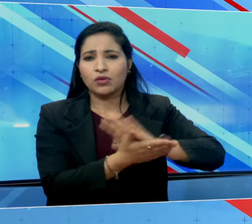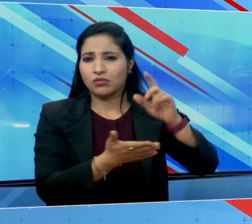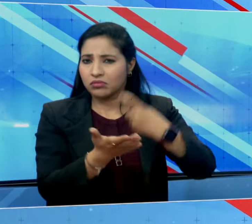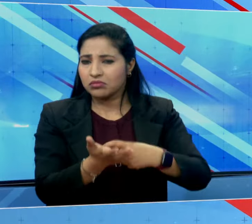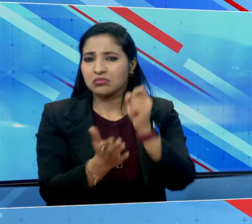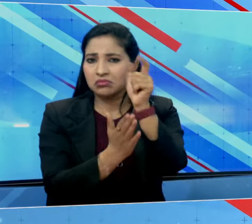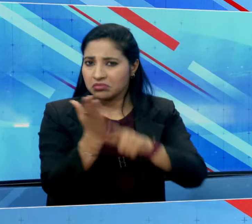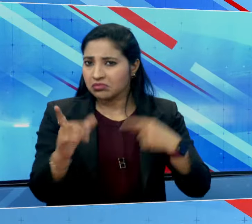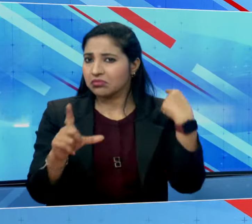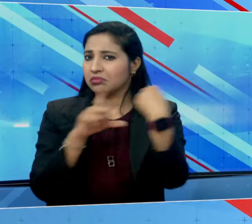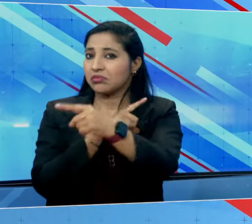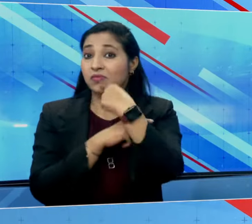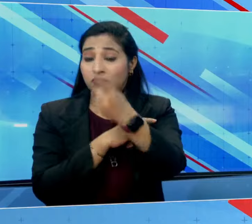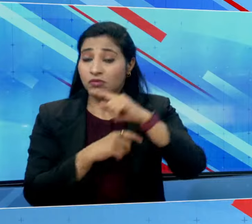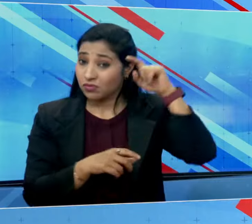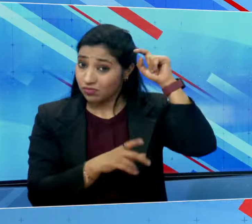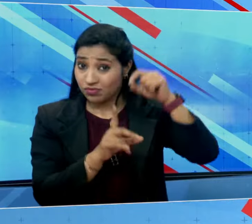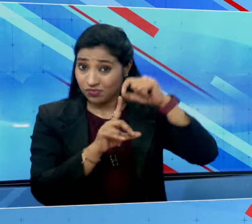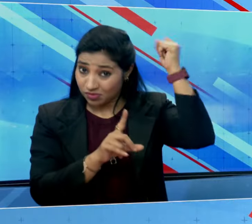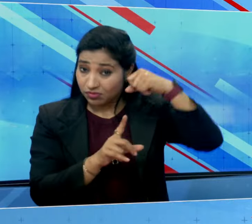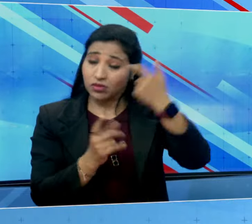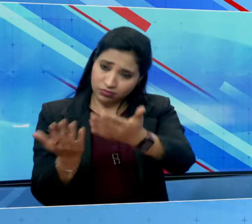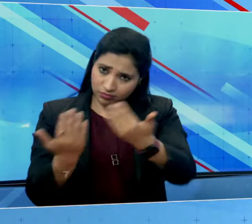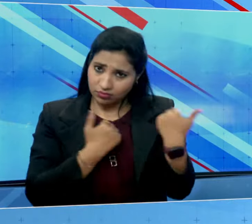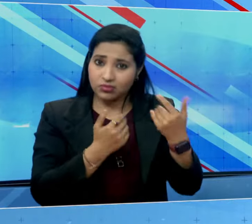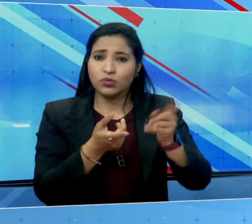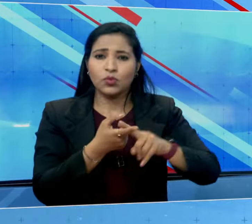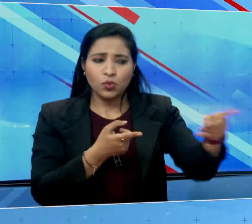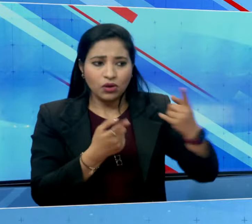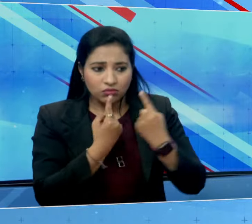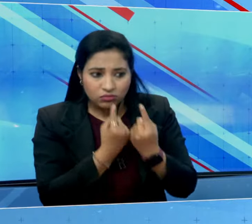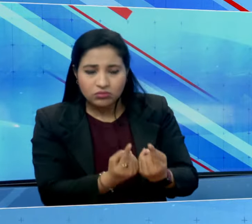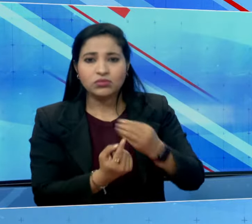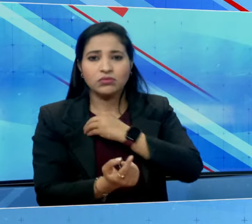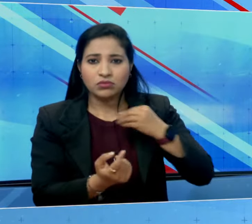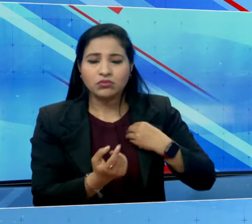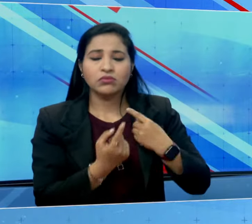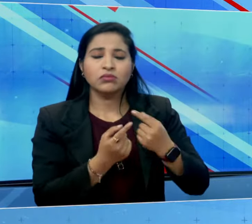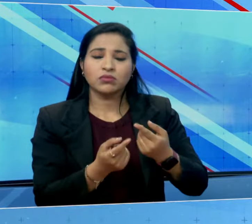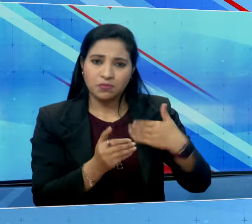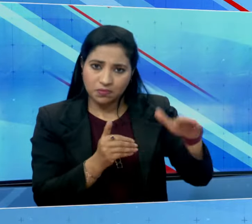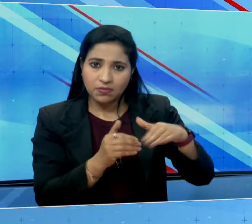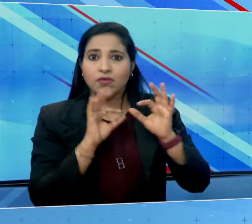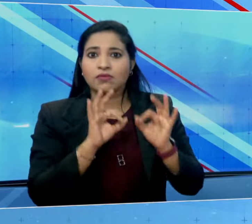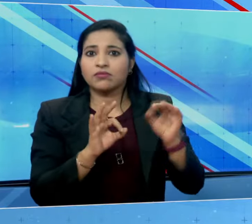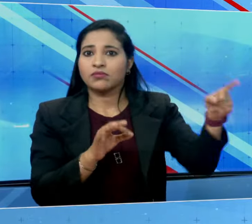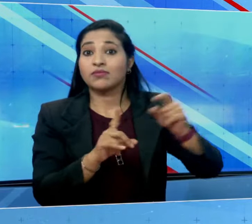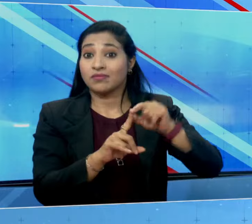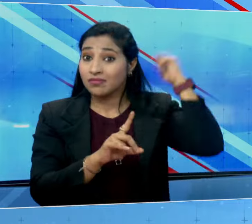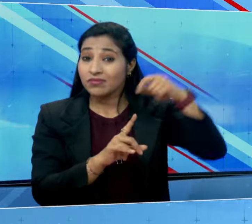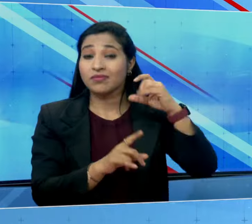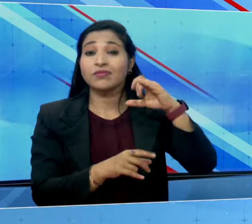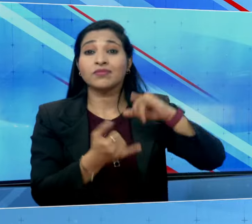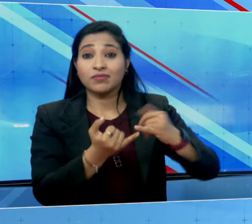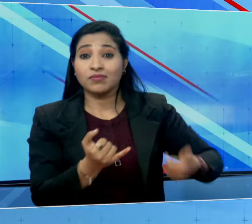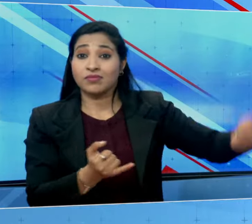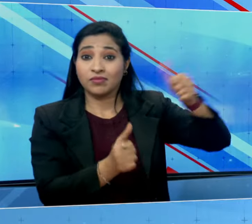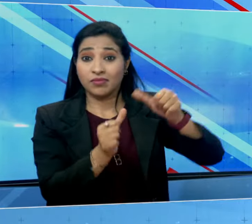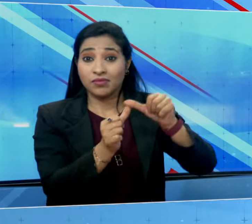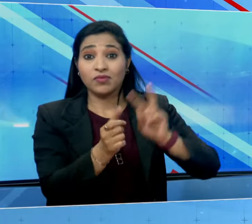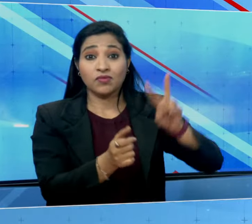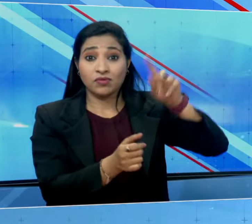कहा है कि उन्हें पंजाब के हवाले किया जाए ताकि उसका सही ढंग से उपचार कराया जा सके पंजाब के मुख्य सचिव अनुराग वर्मा